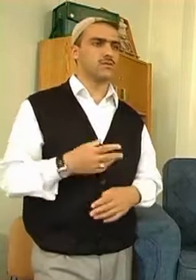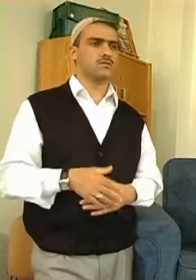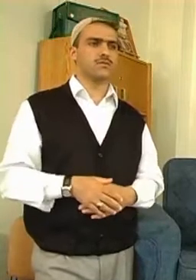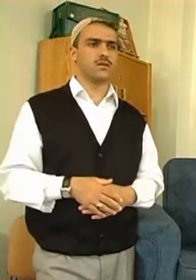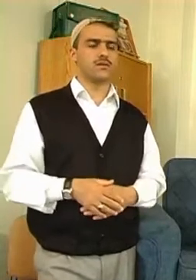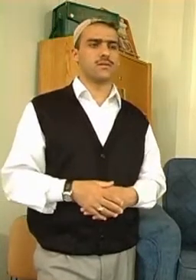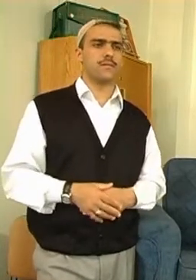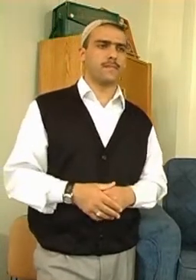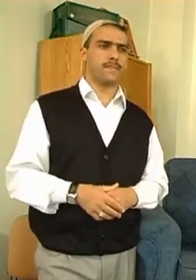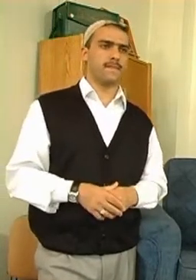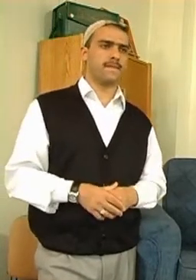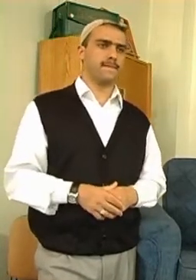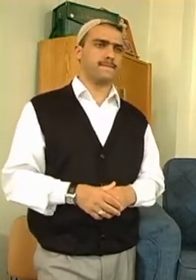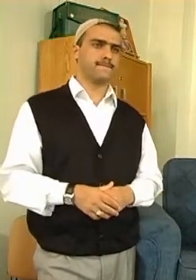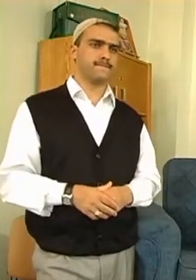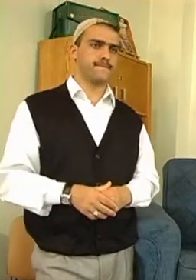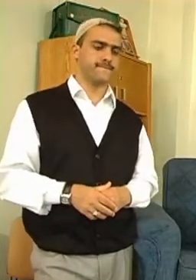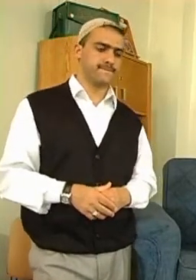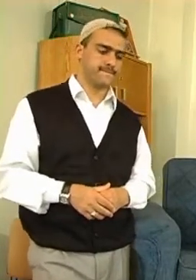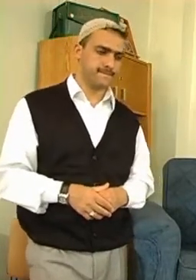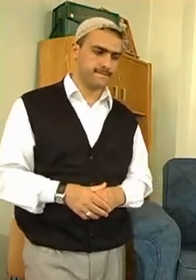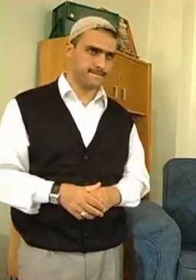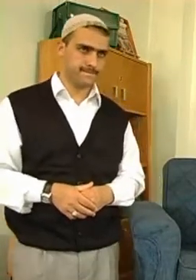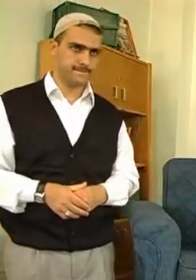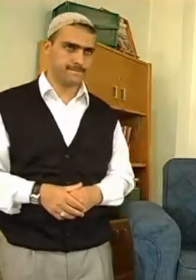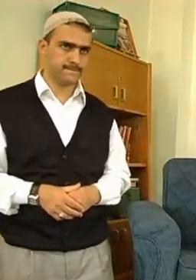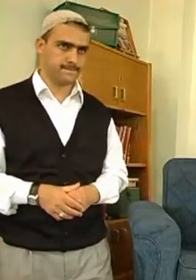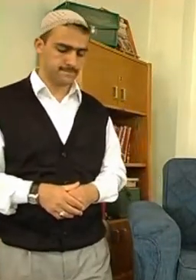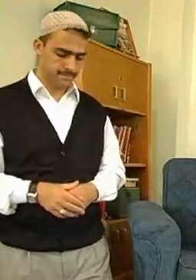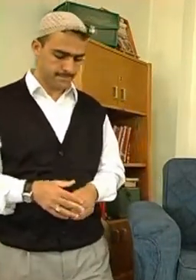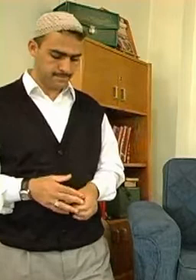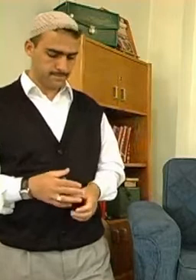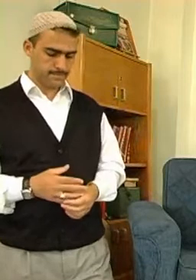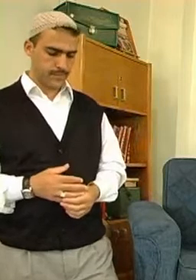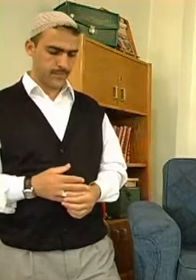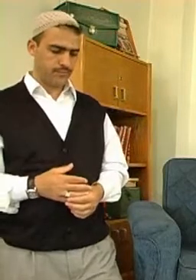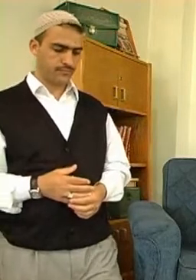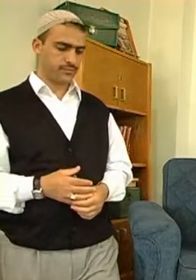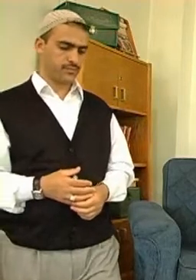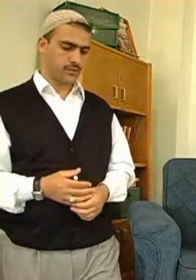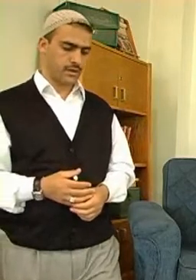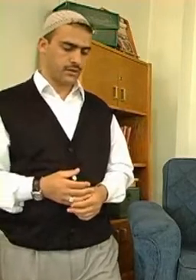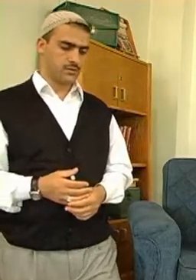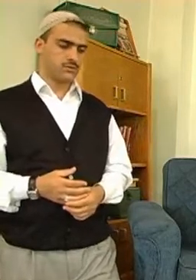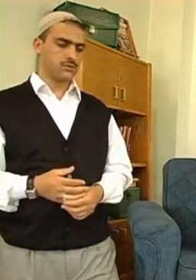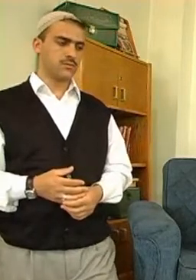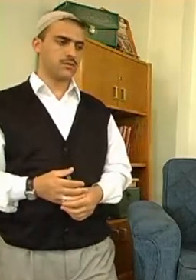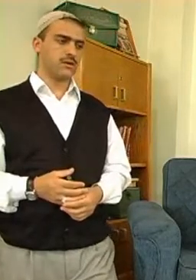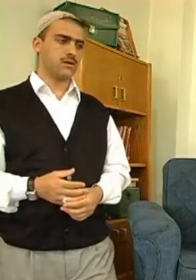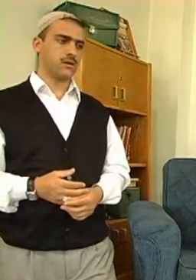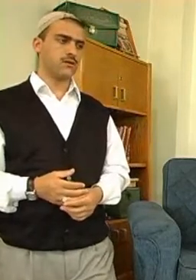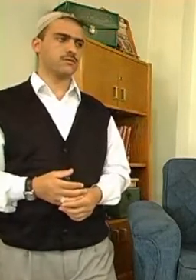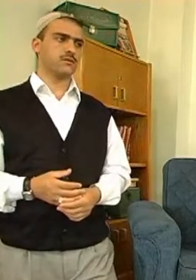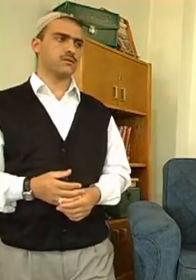eder gider. İşte küfür böyle mahiyet-i insaniyeyi yıkar. Atar. Elmastan